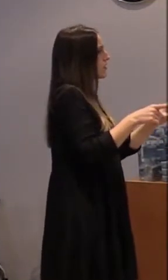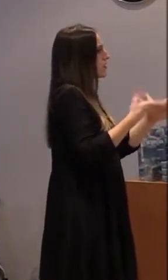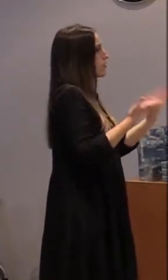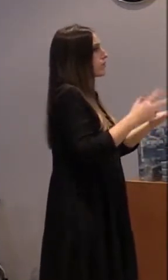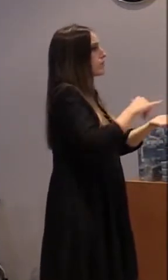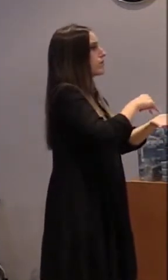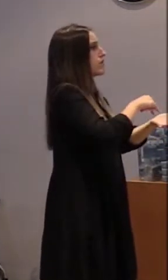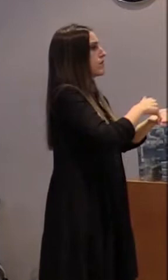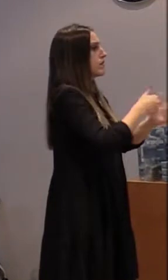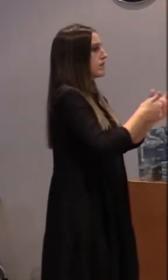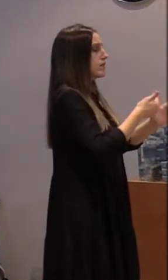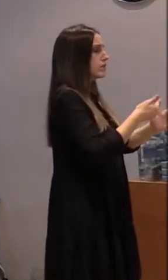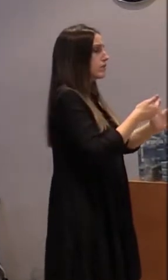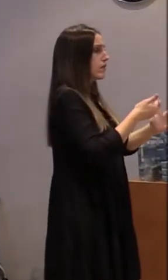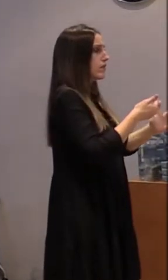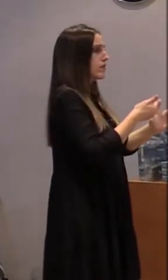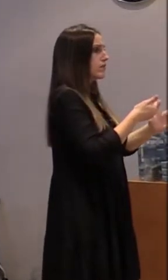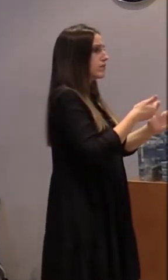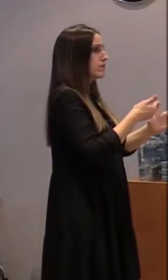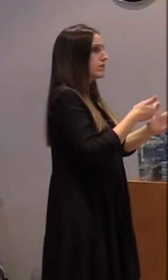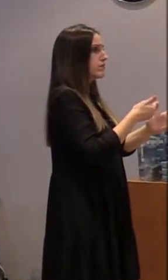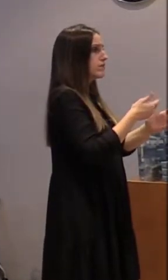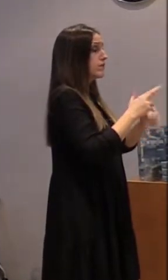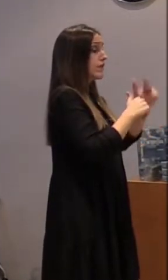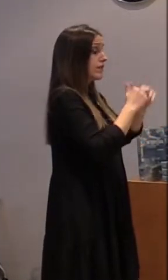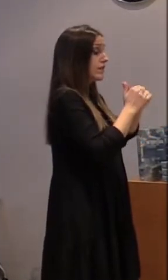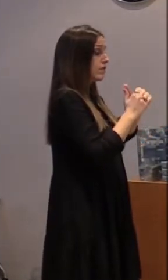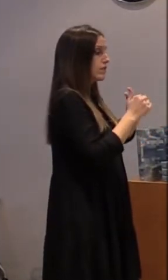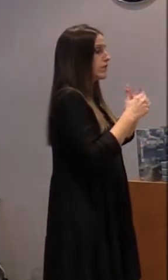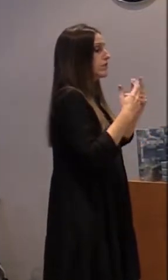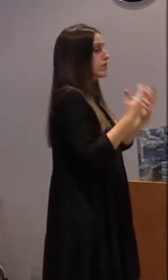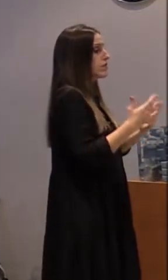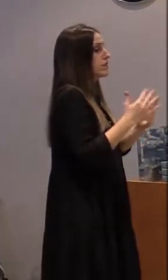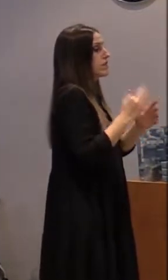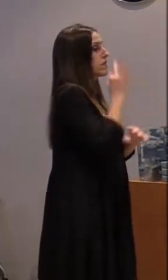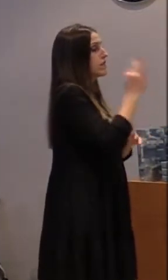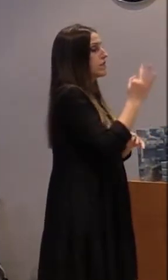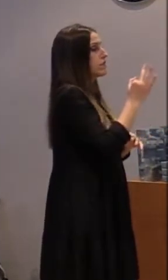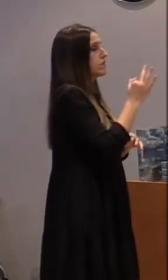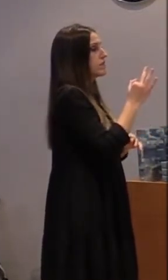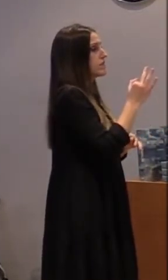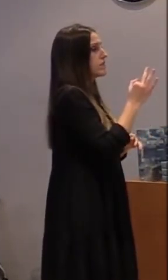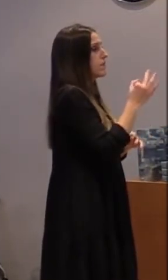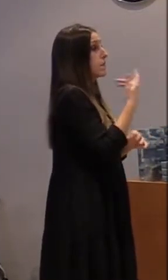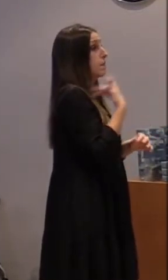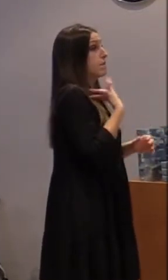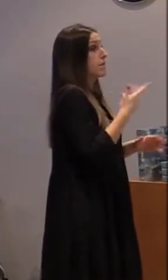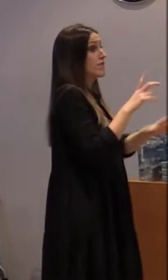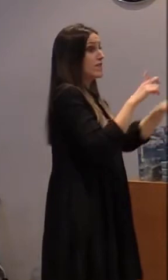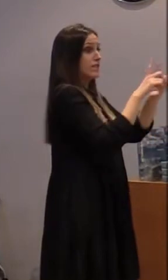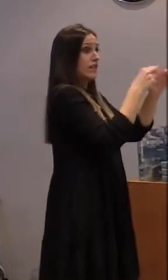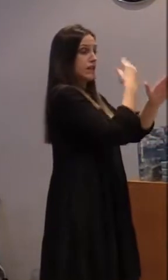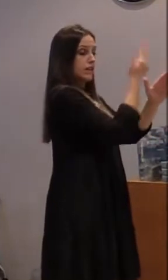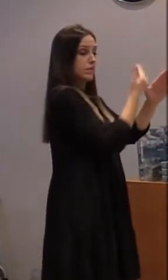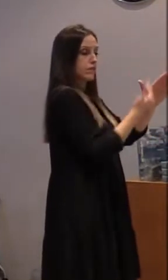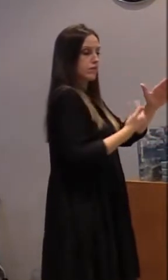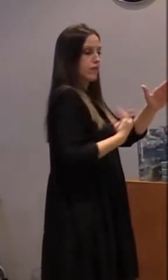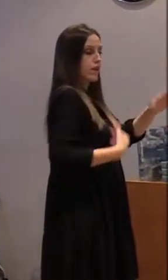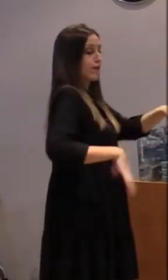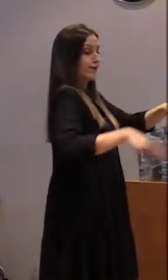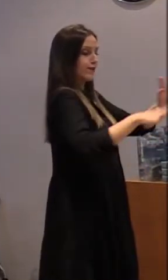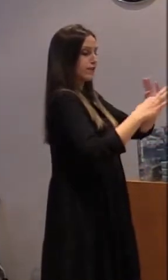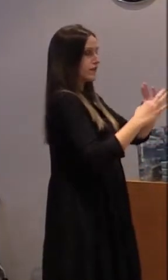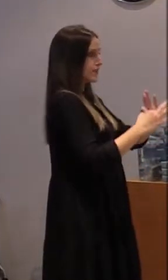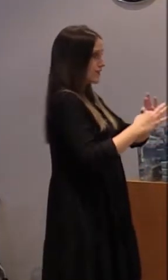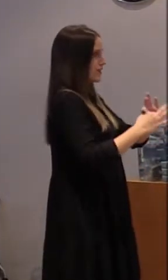arquitectura, y partiendo de la pintura vamos a ver las interesantes conexiones que hay con el mundo al que yo me